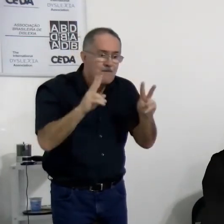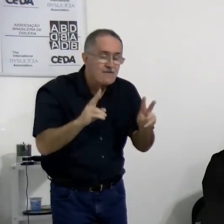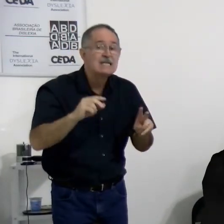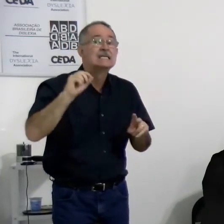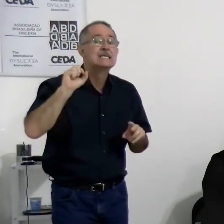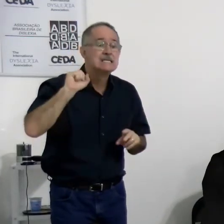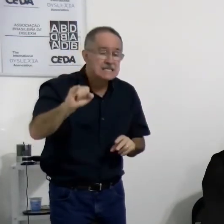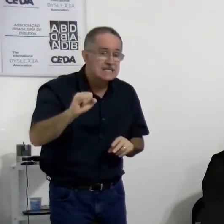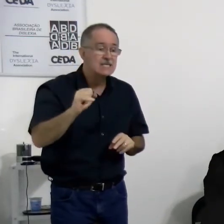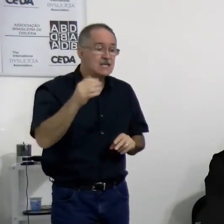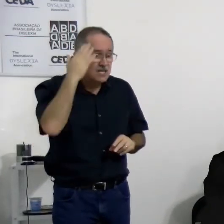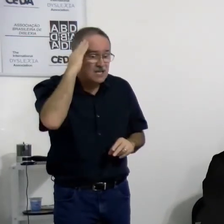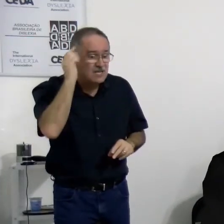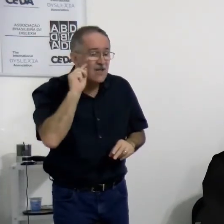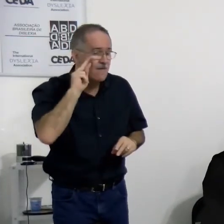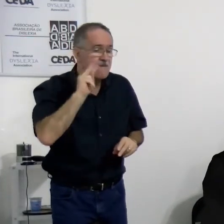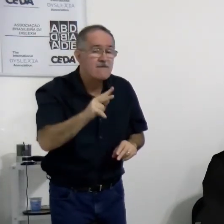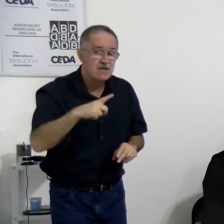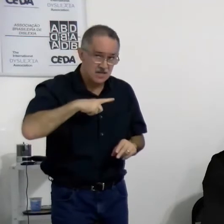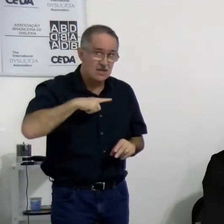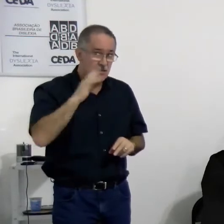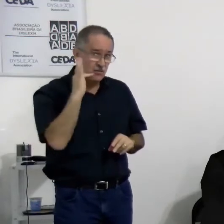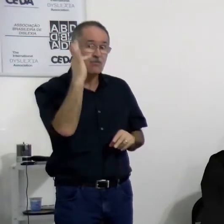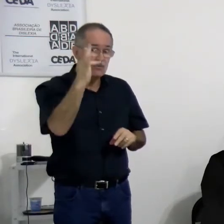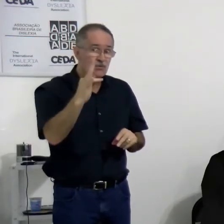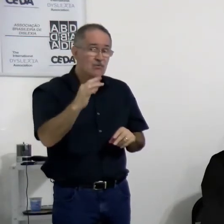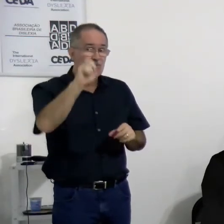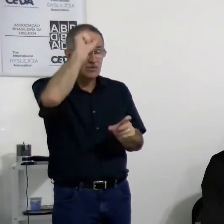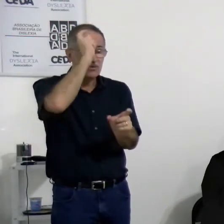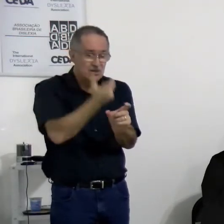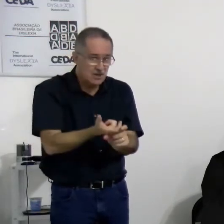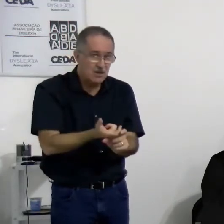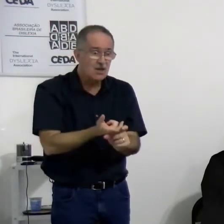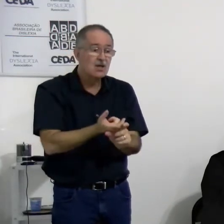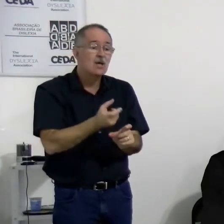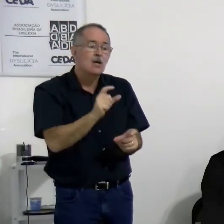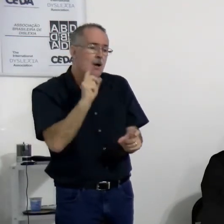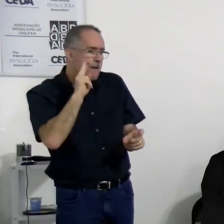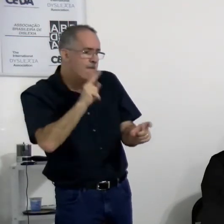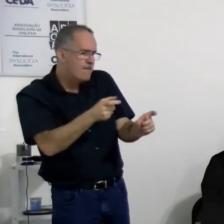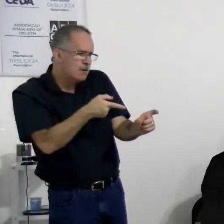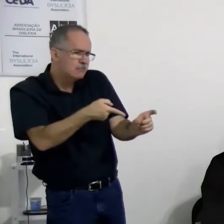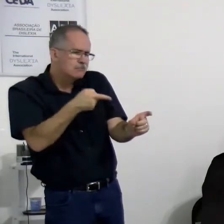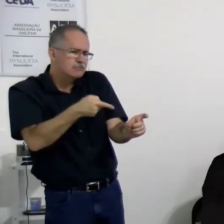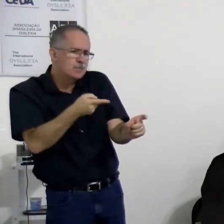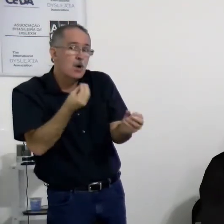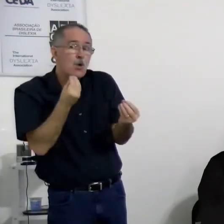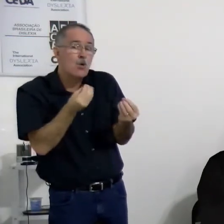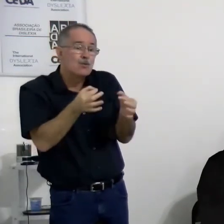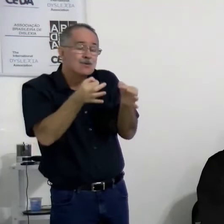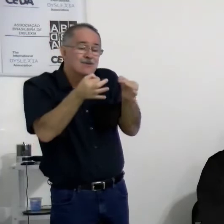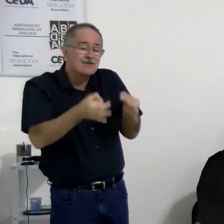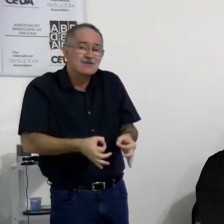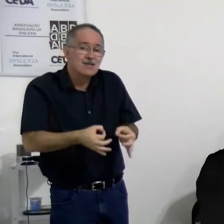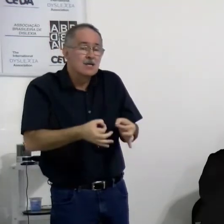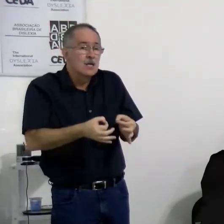serem disléxicas, de virem a ser disléxicas, e essa identificação é muito mais precoce, é muito mais precisa do que